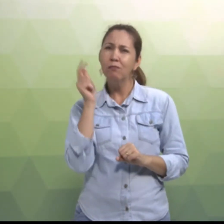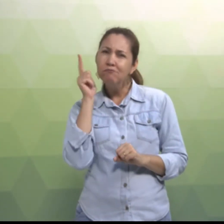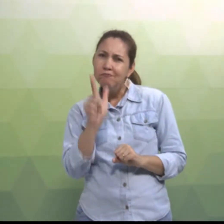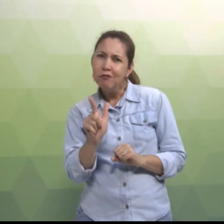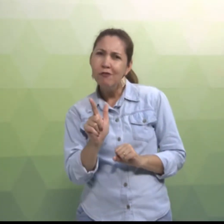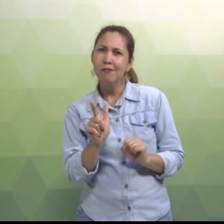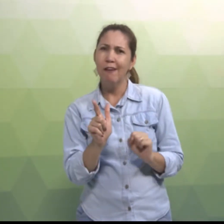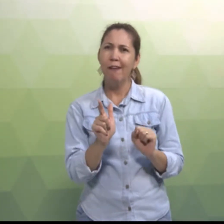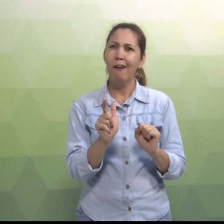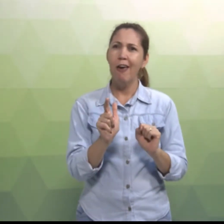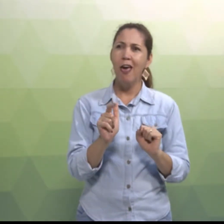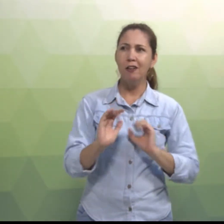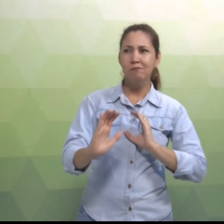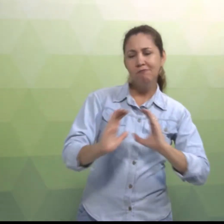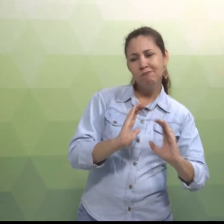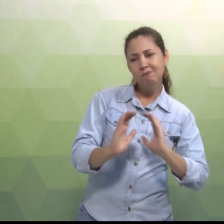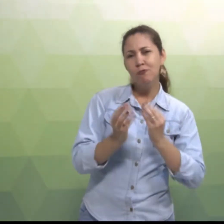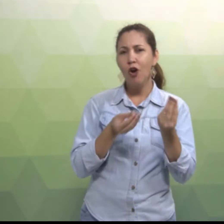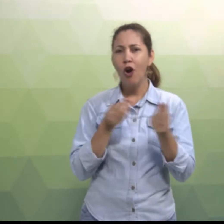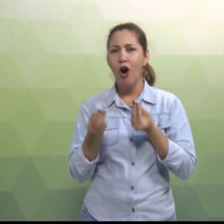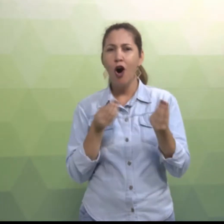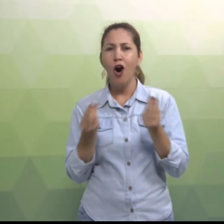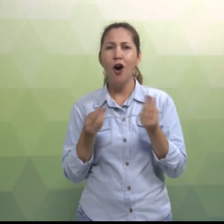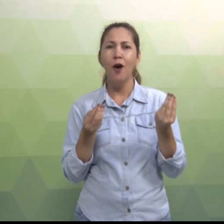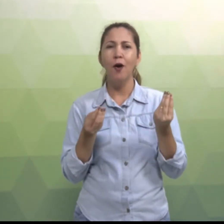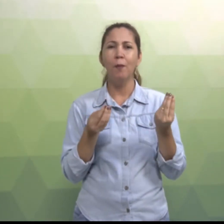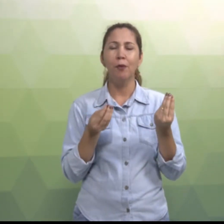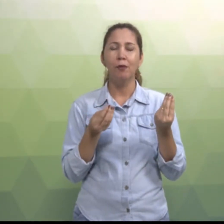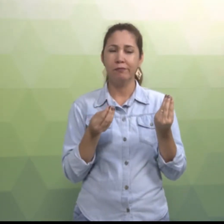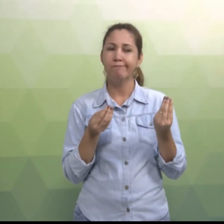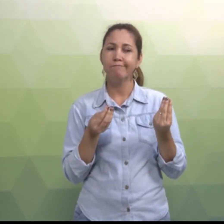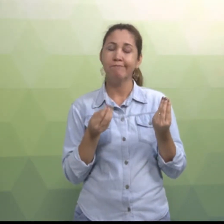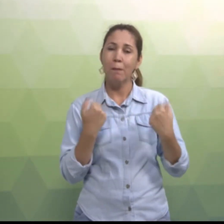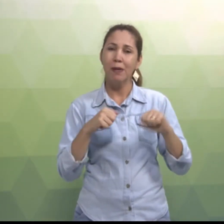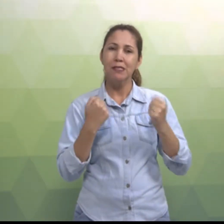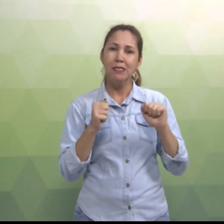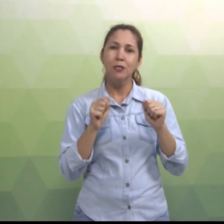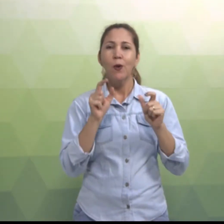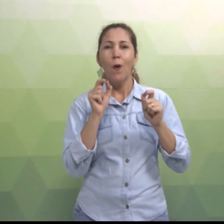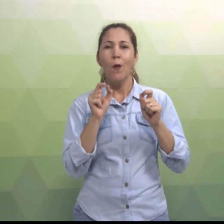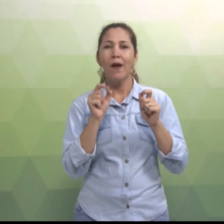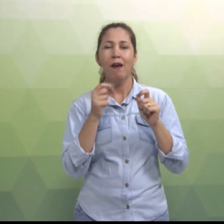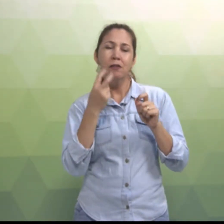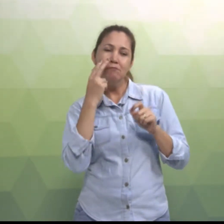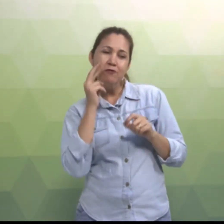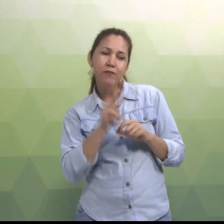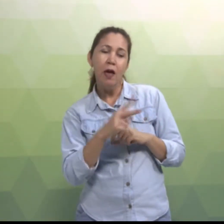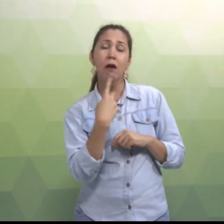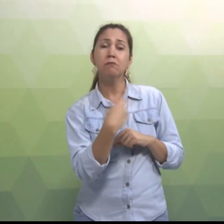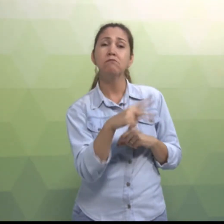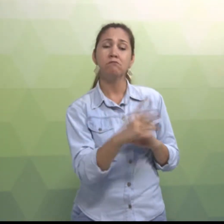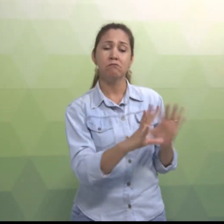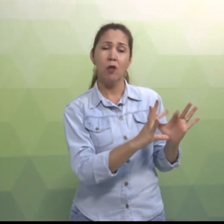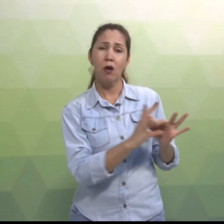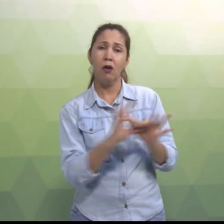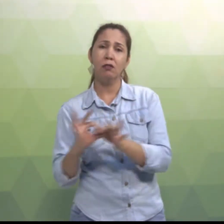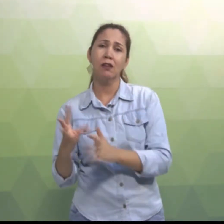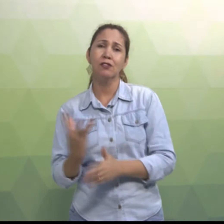Se ela consegue se comunicar. Então é necessário que prestemos atenção no contexto de vida